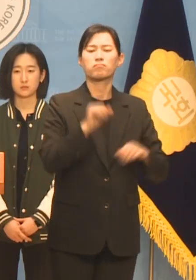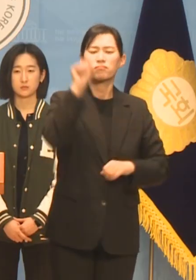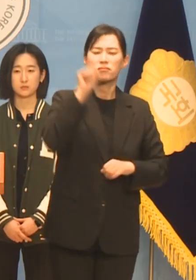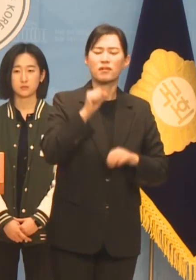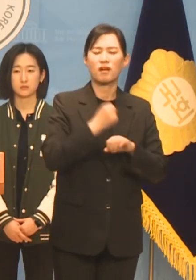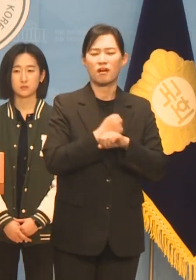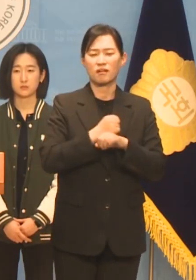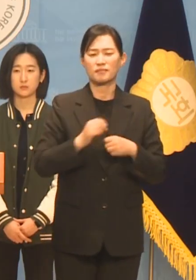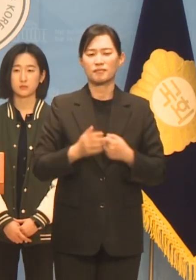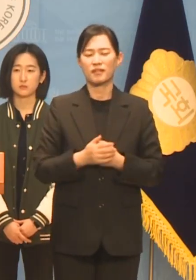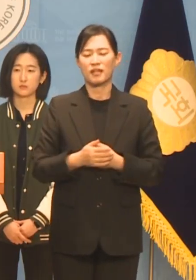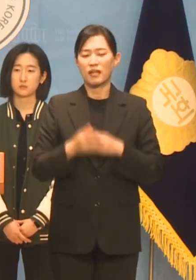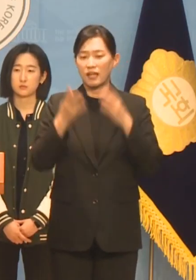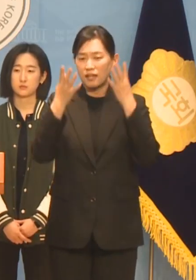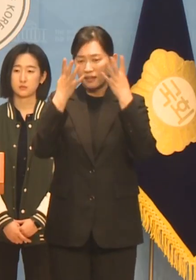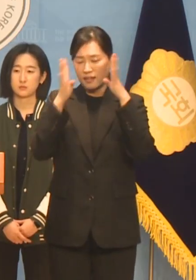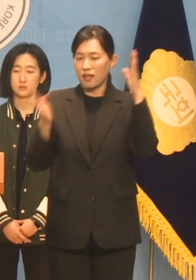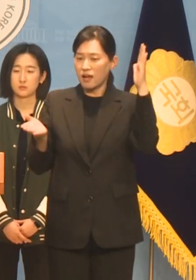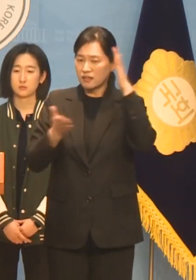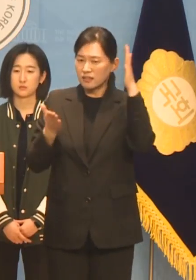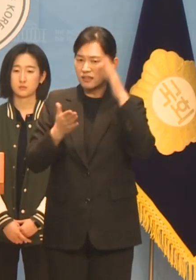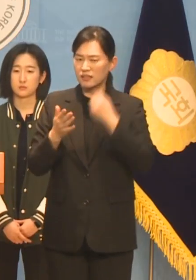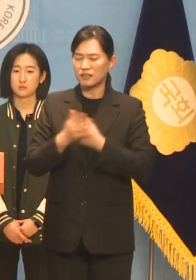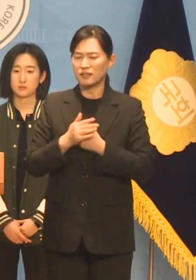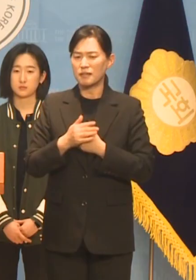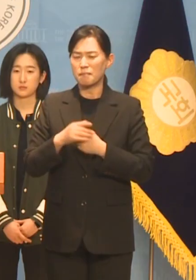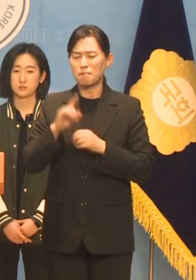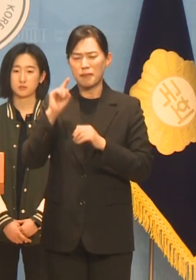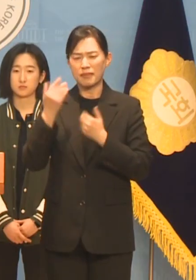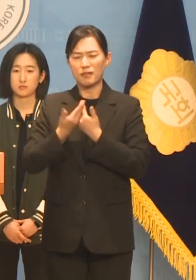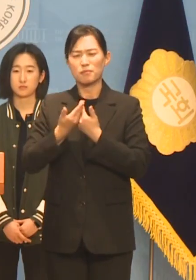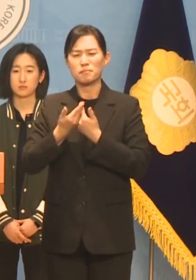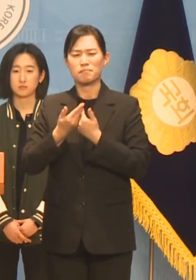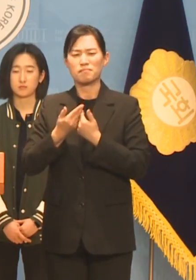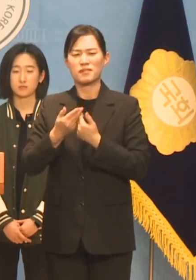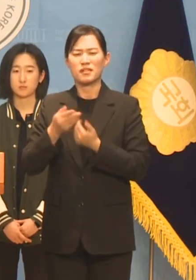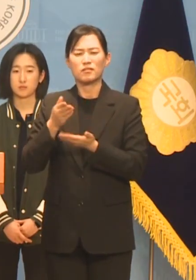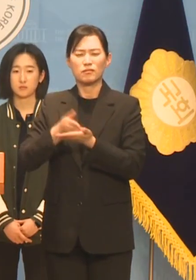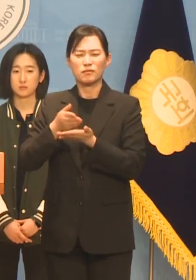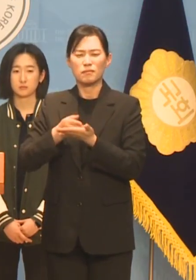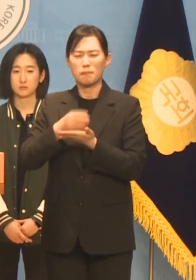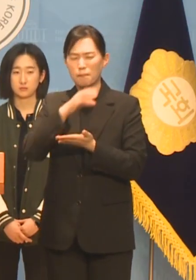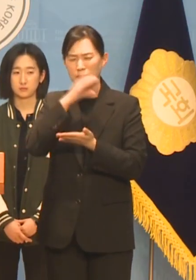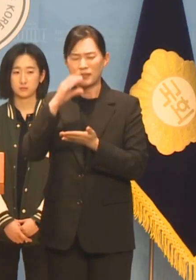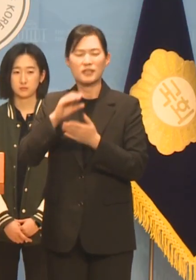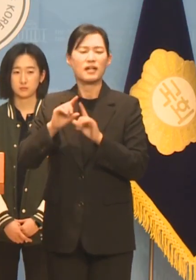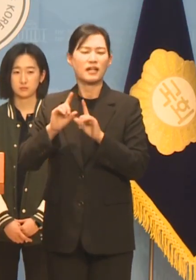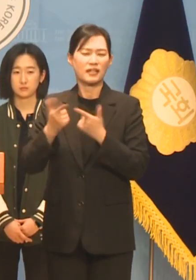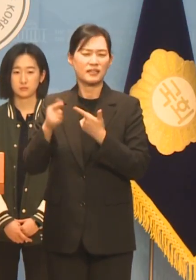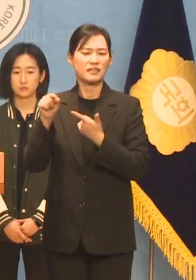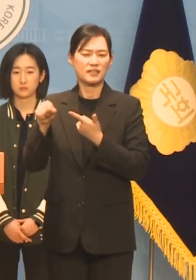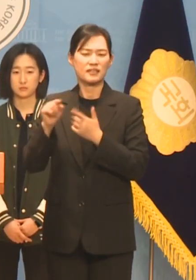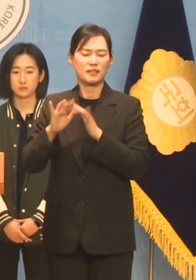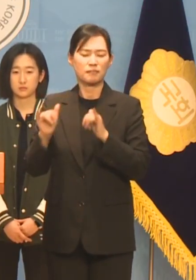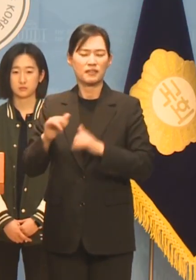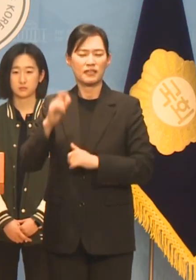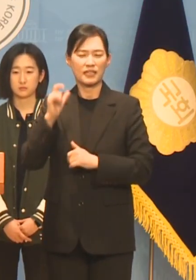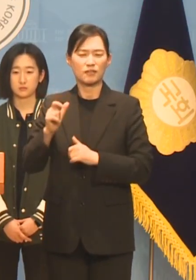힘없는 대학생들의 외침마저 왜곡하여 보도하는 일부 언론사에게 각성과 공정한 보도를 강력히